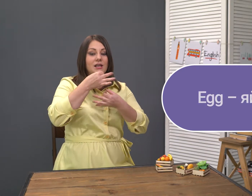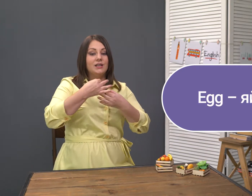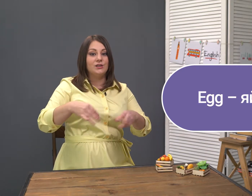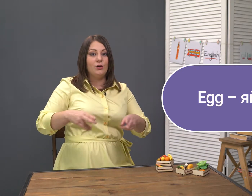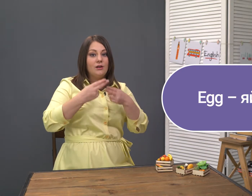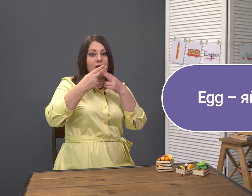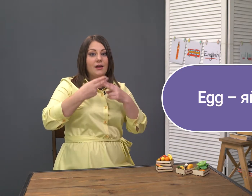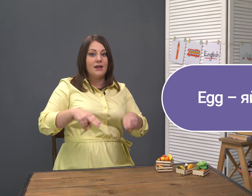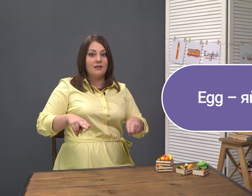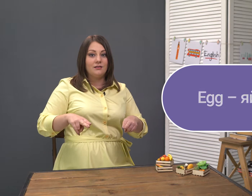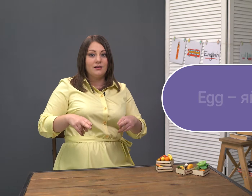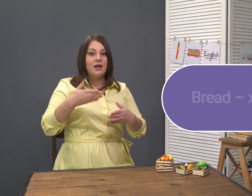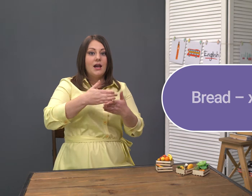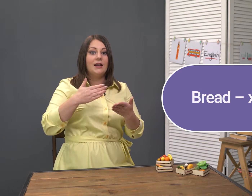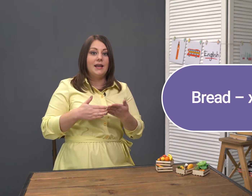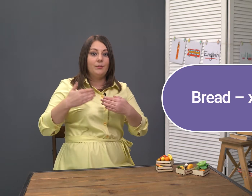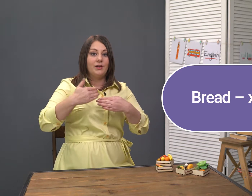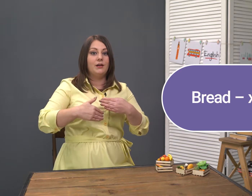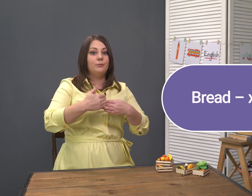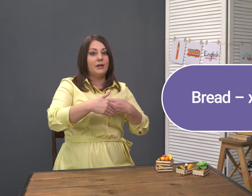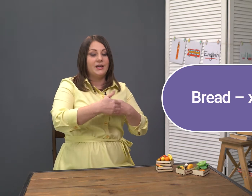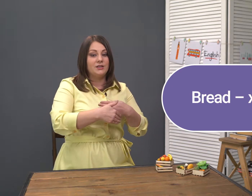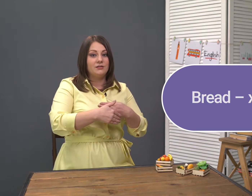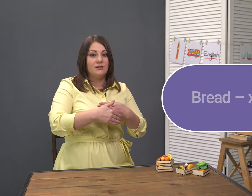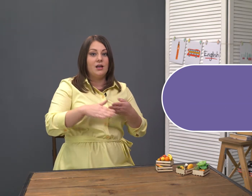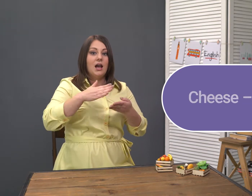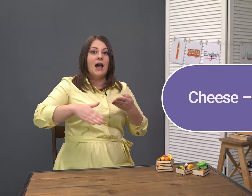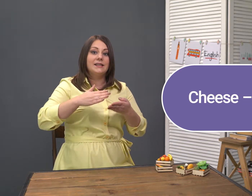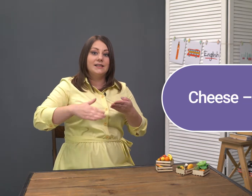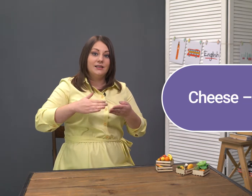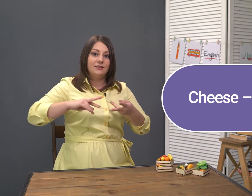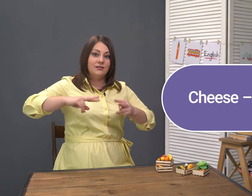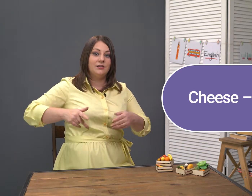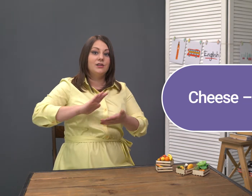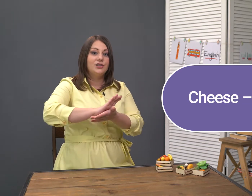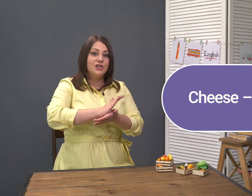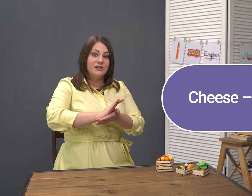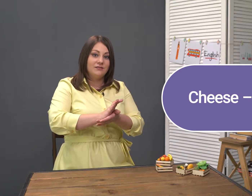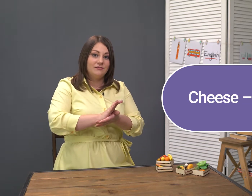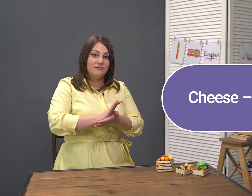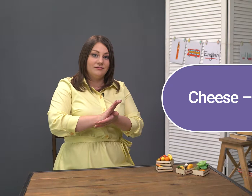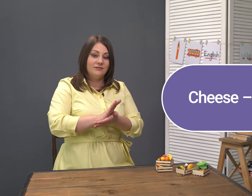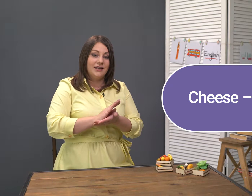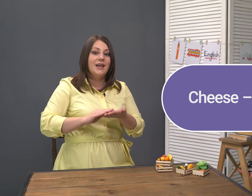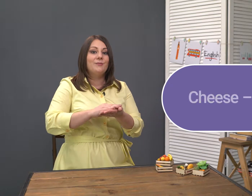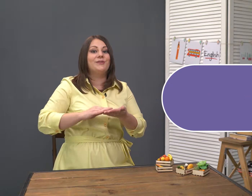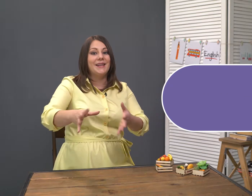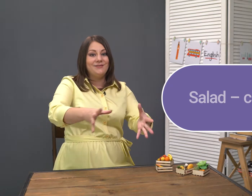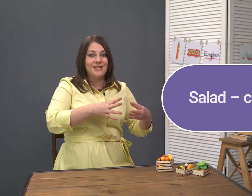Яйцо – egg. Хлеб – bread. А сыр – cheese. Повторим все